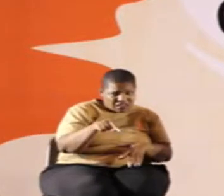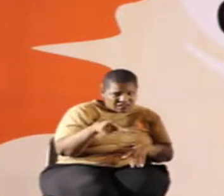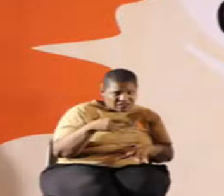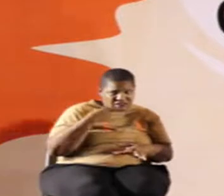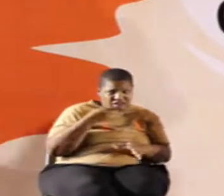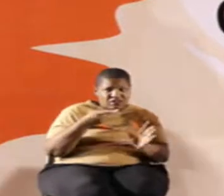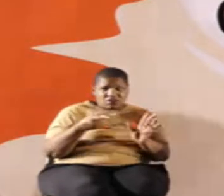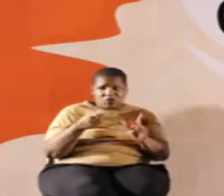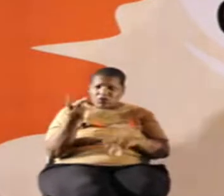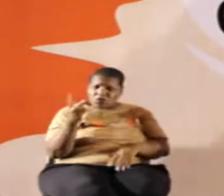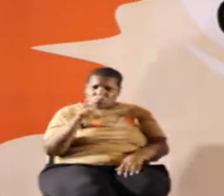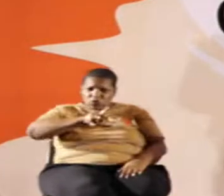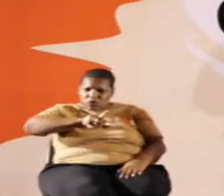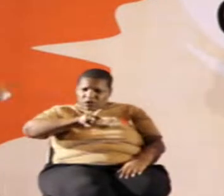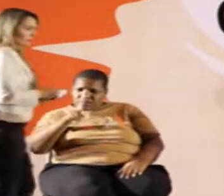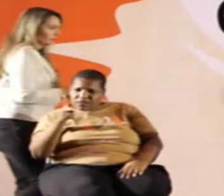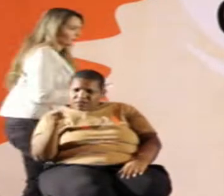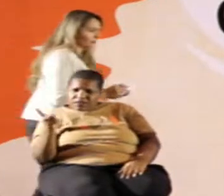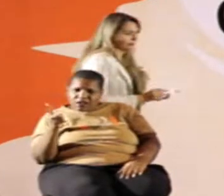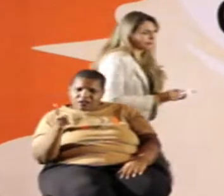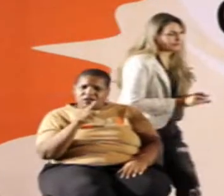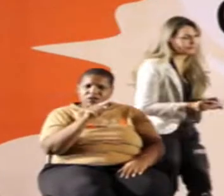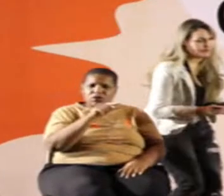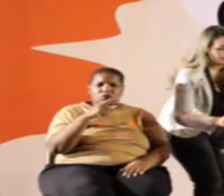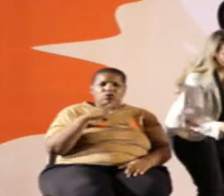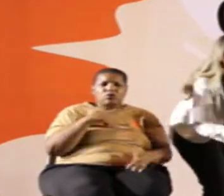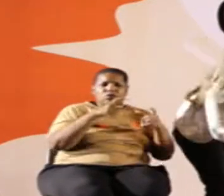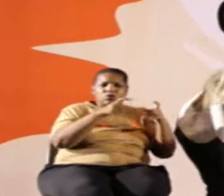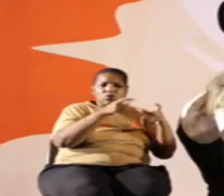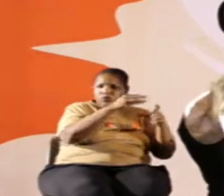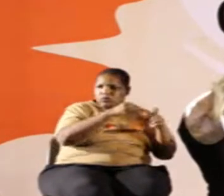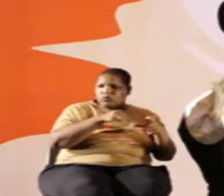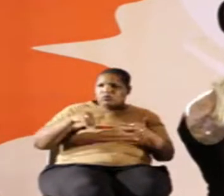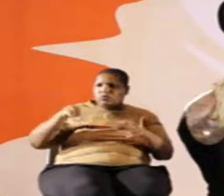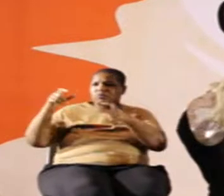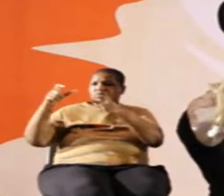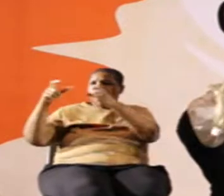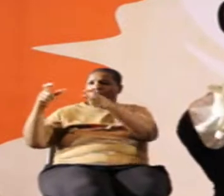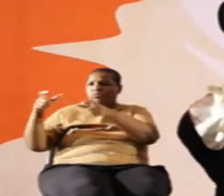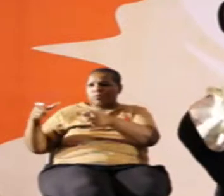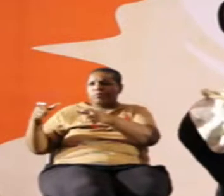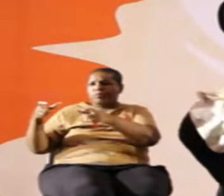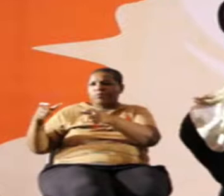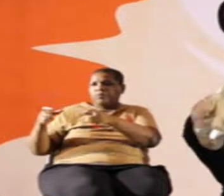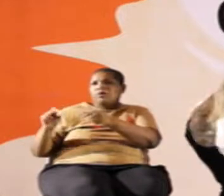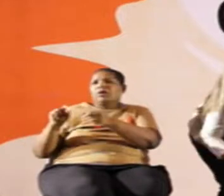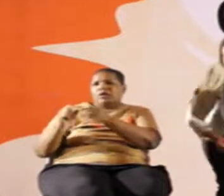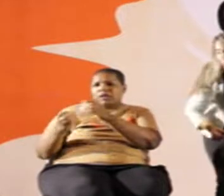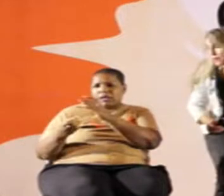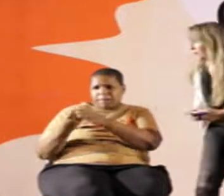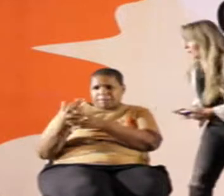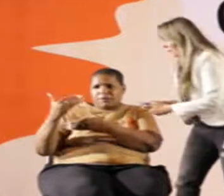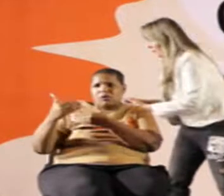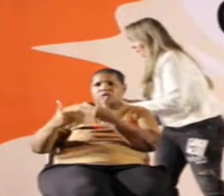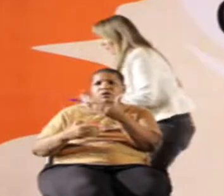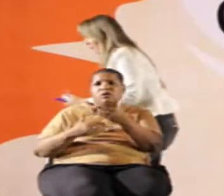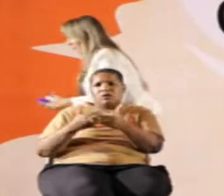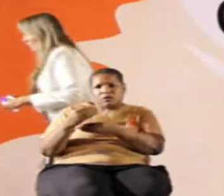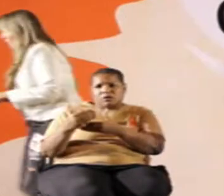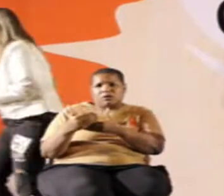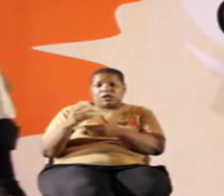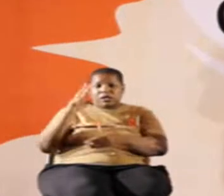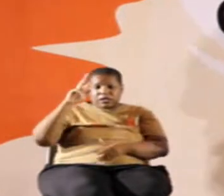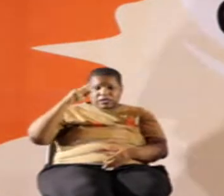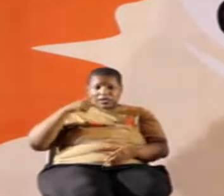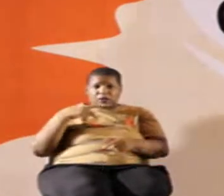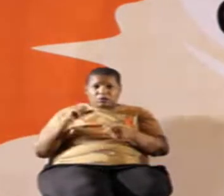afirmação de uma transição, de eu sair de um lugar e fui para o outro, a partir da produção, né? Da minha